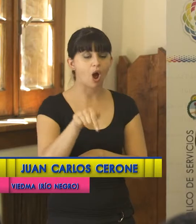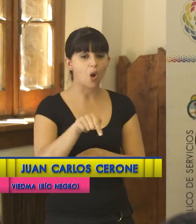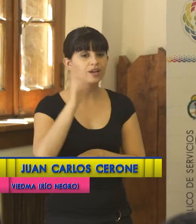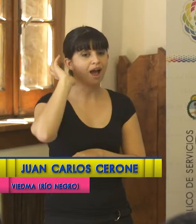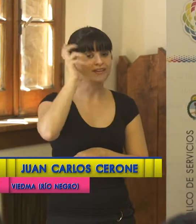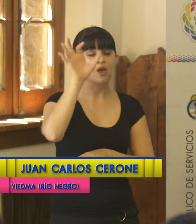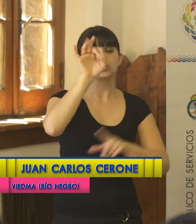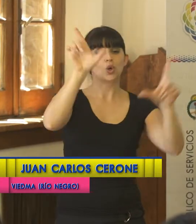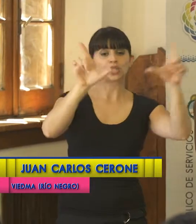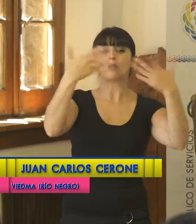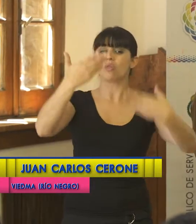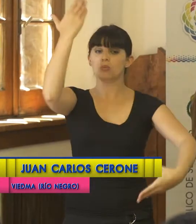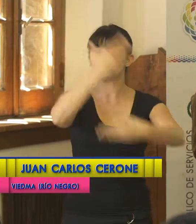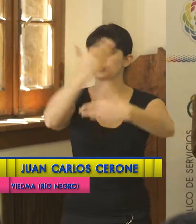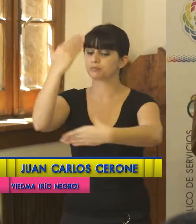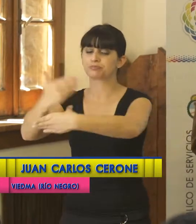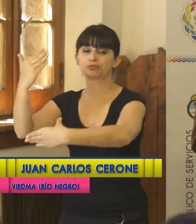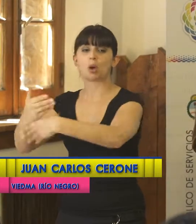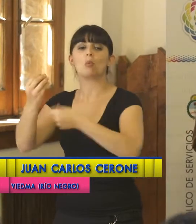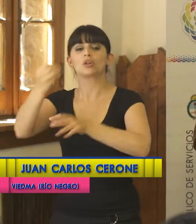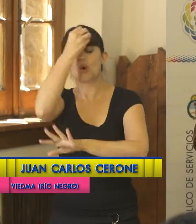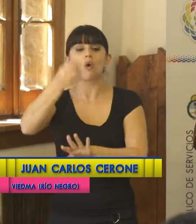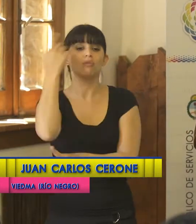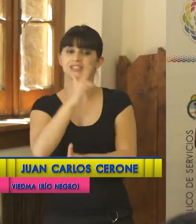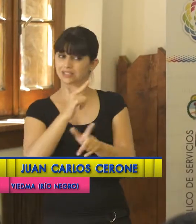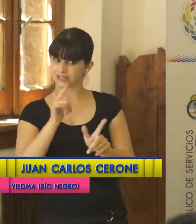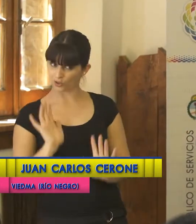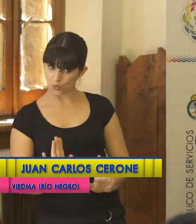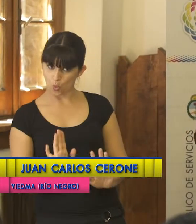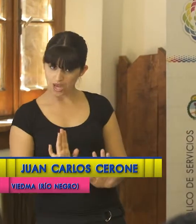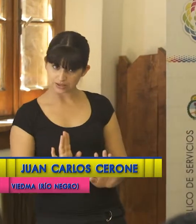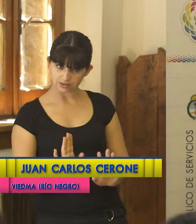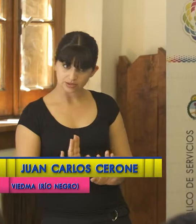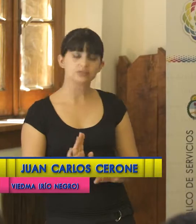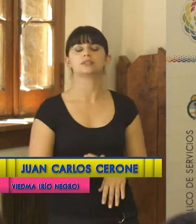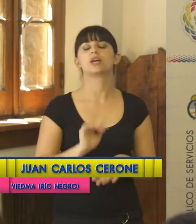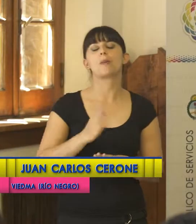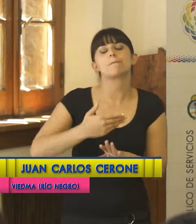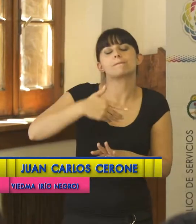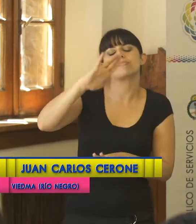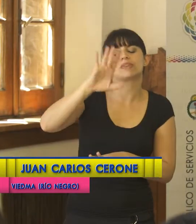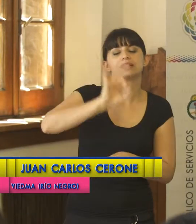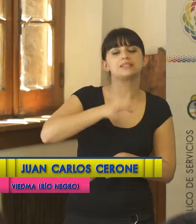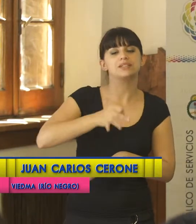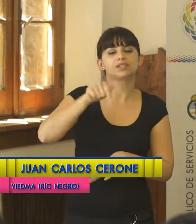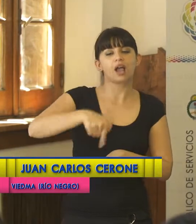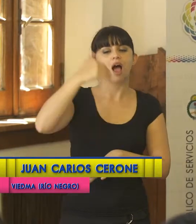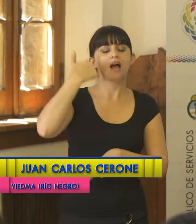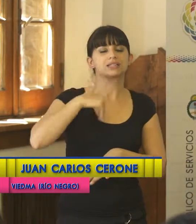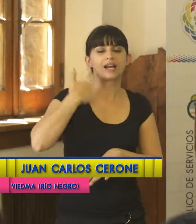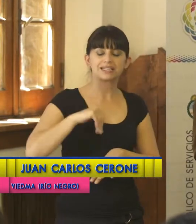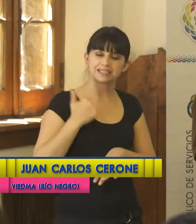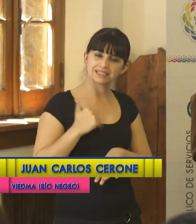y no es el espíritu de la ley máxime sabiendo que en el país hay 300.000